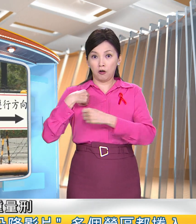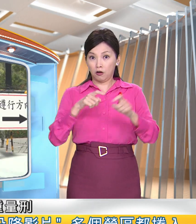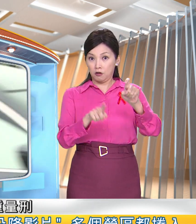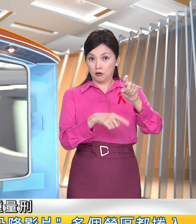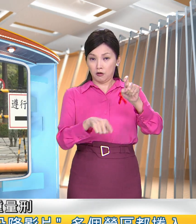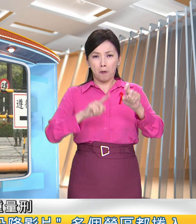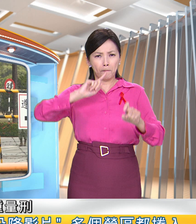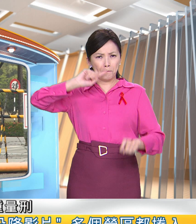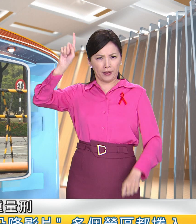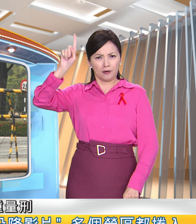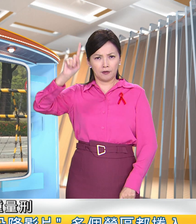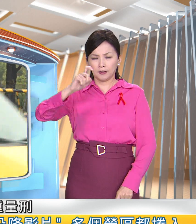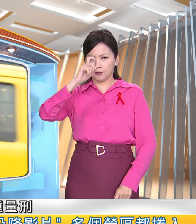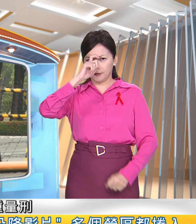院从重量刑。